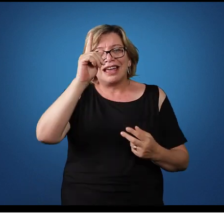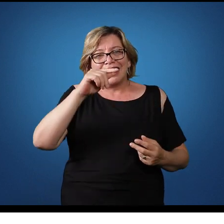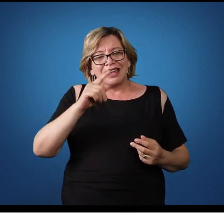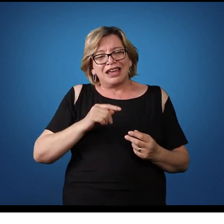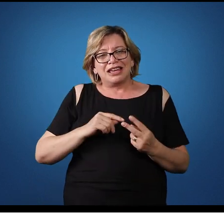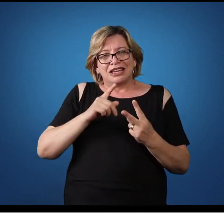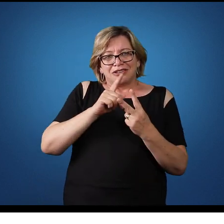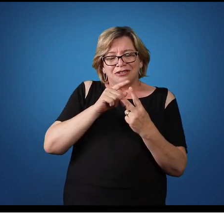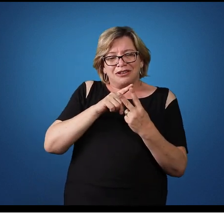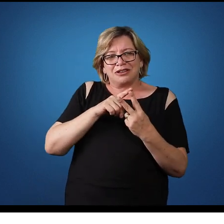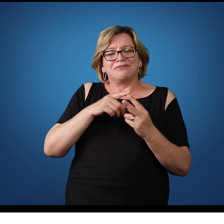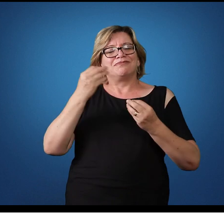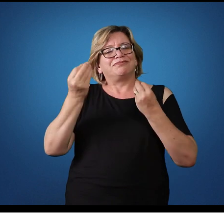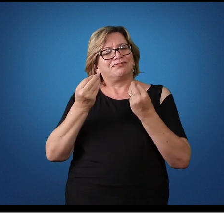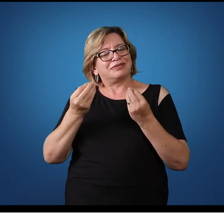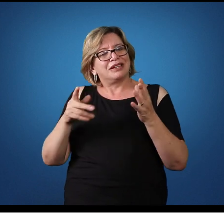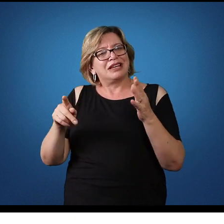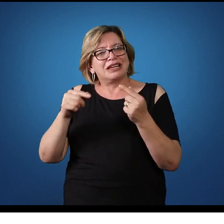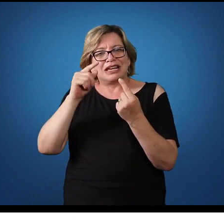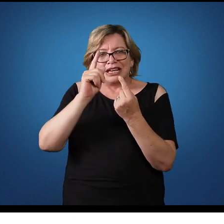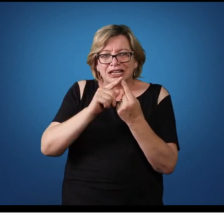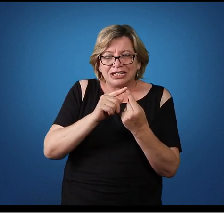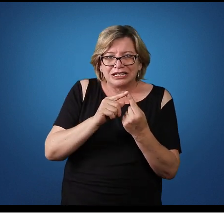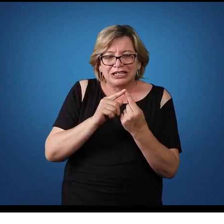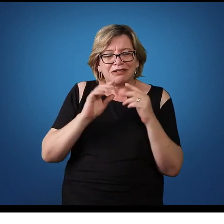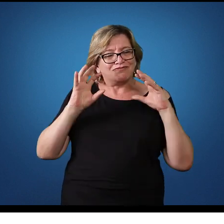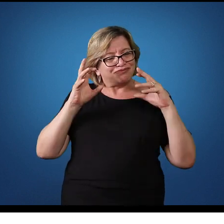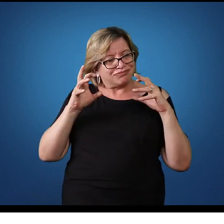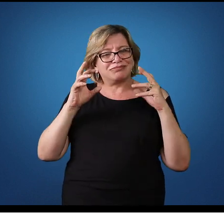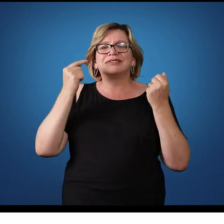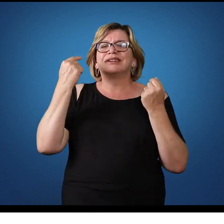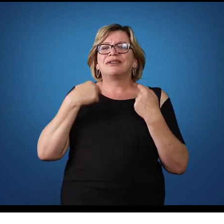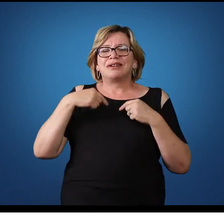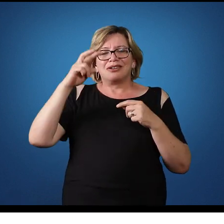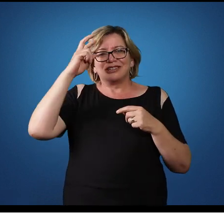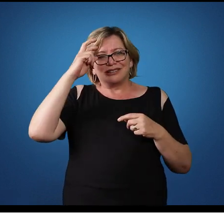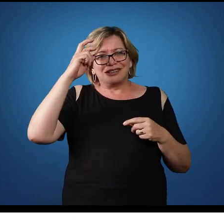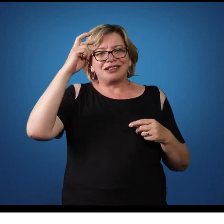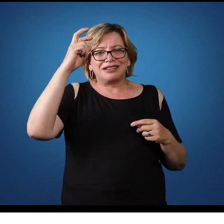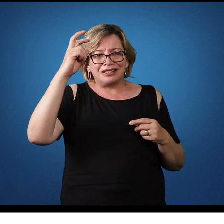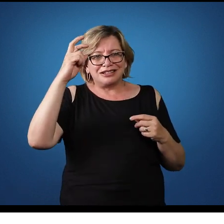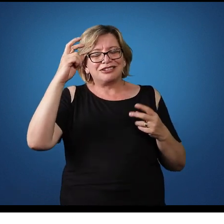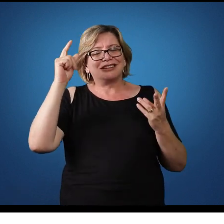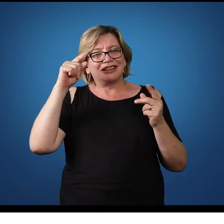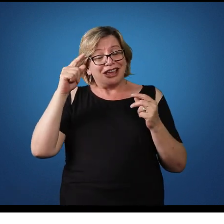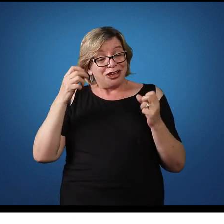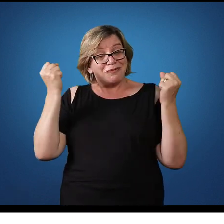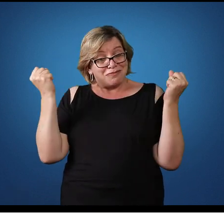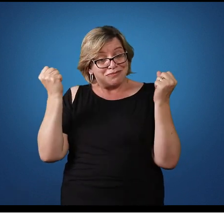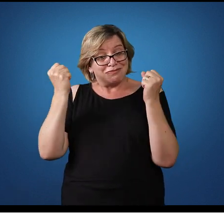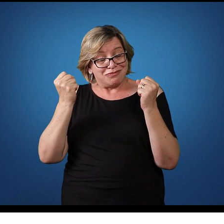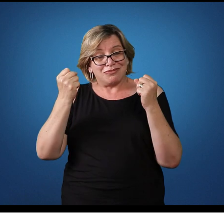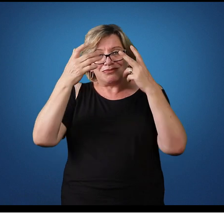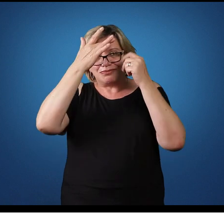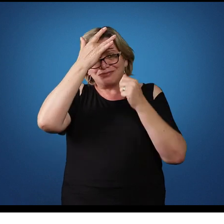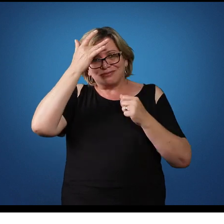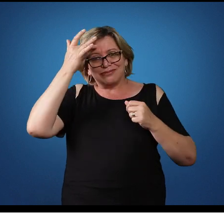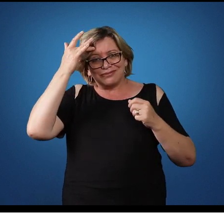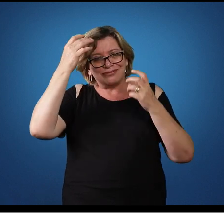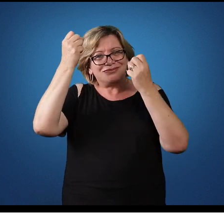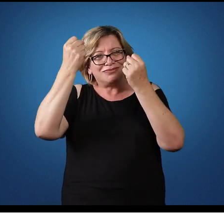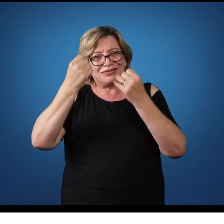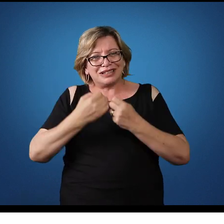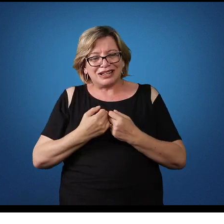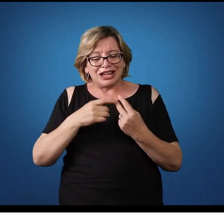de condições que são, ao mesmo tempo, necessárias e suficientes. Se alguma coisa é